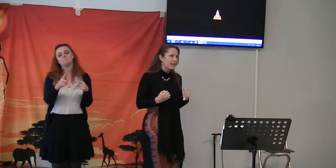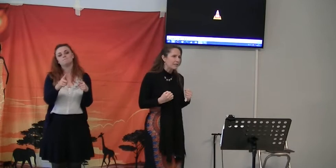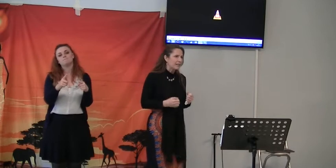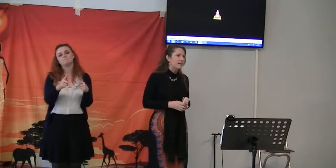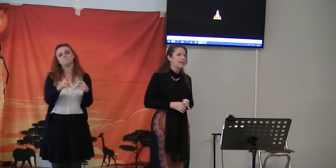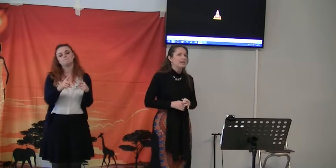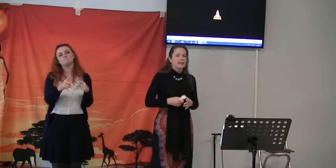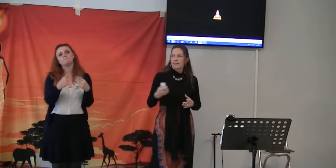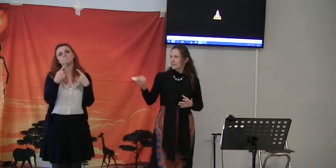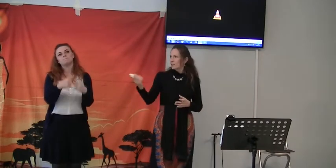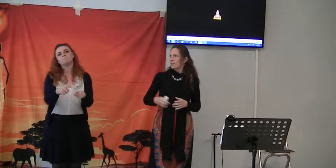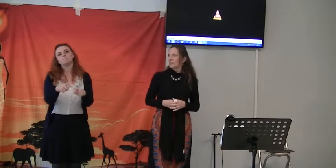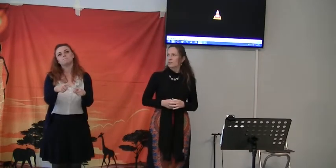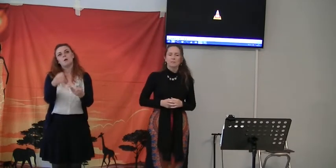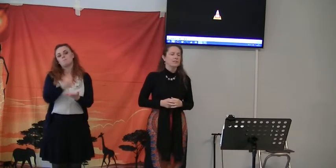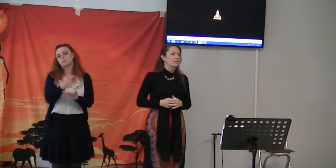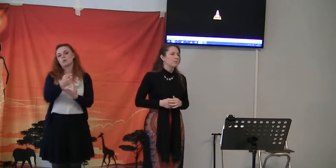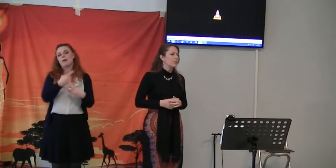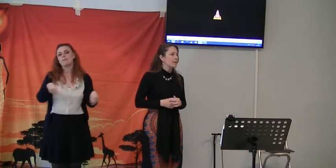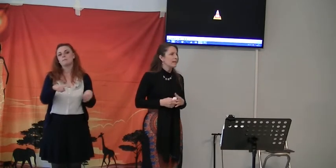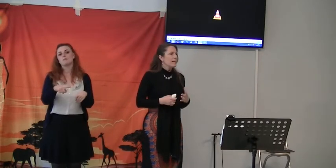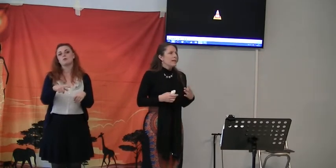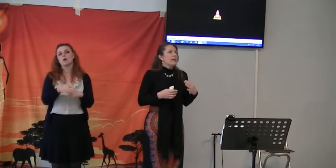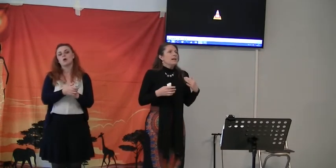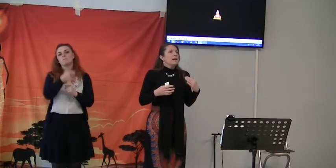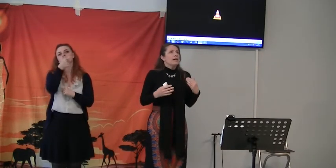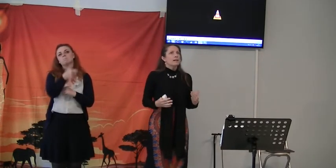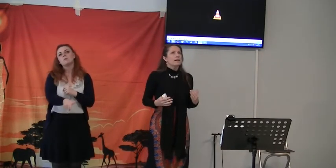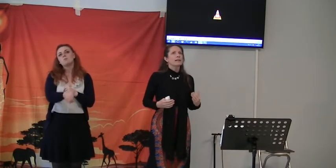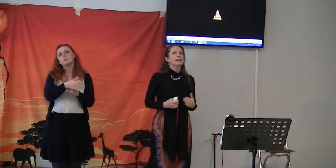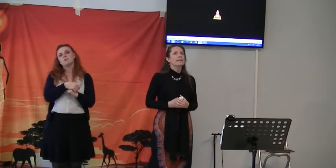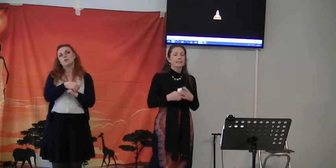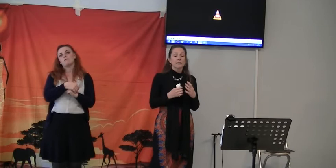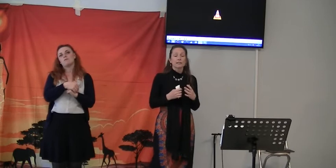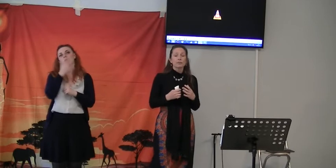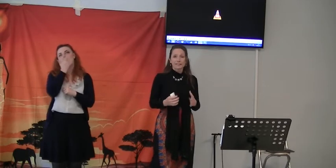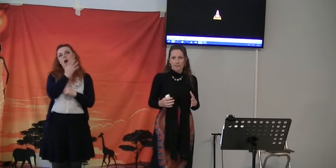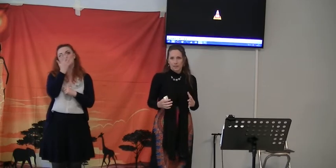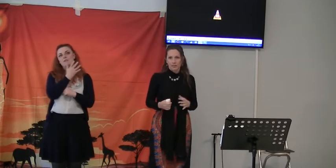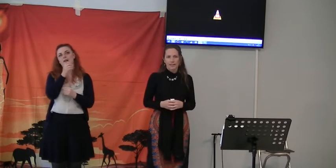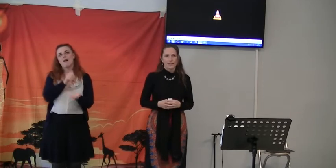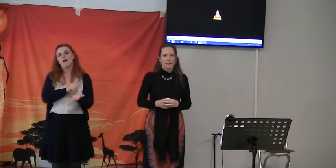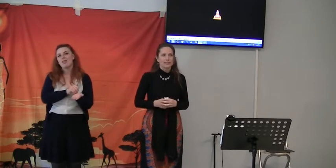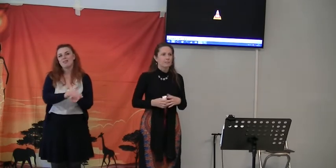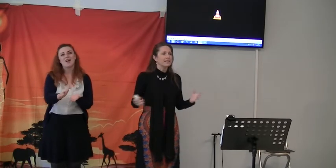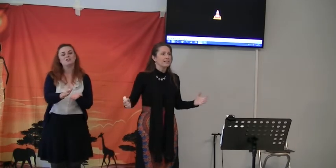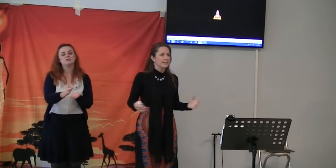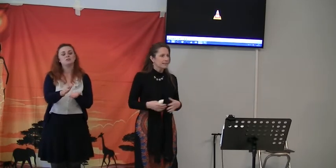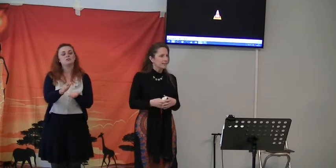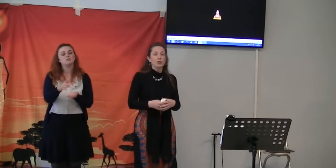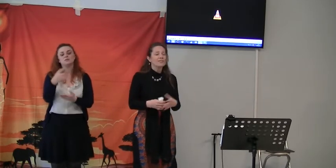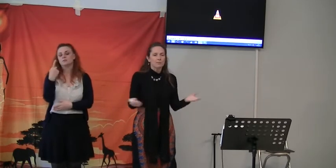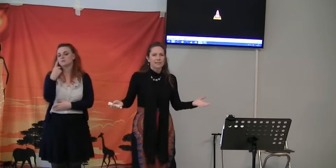lasciare l'Africa, adesso magari Giuseppe dirà due parole, è stata durissima, e